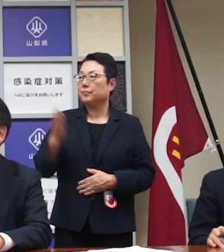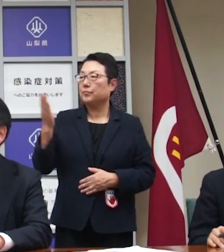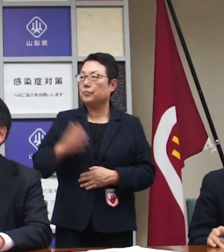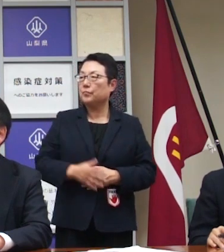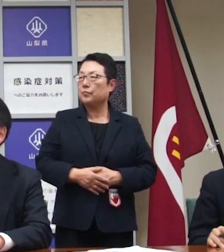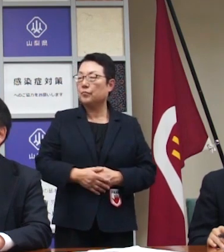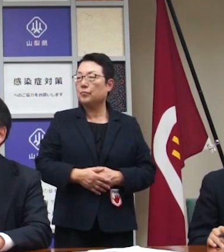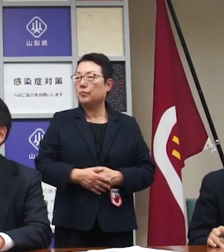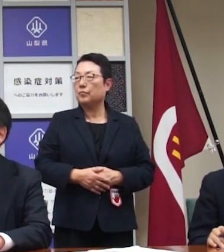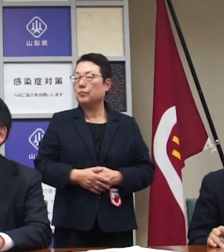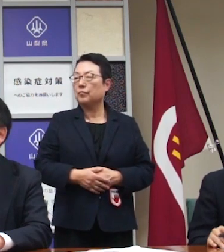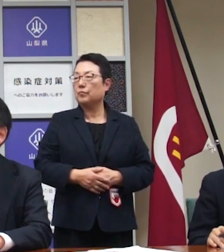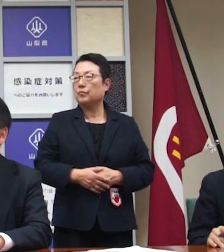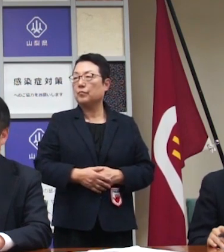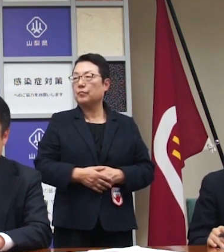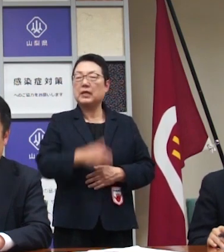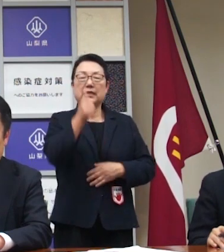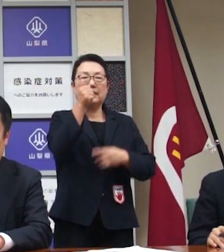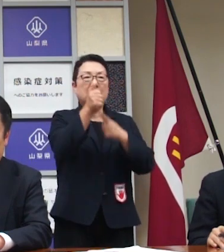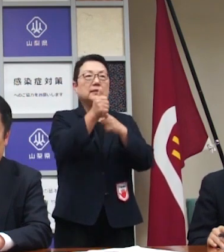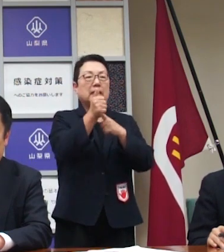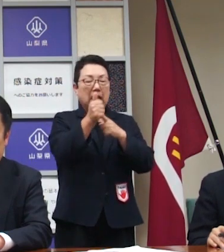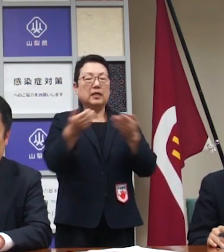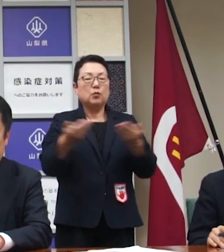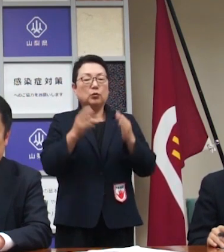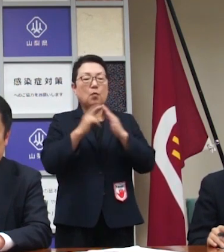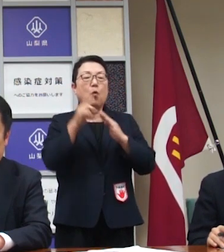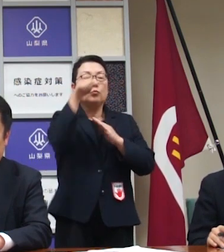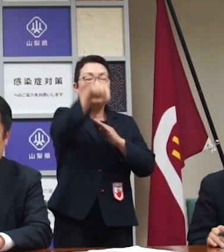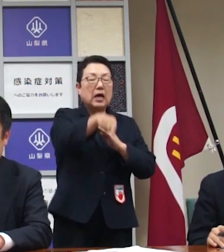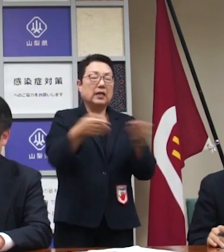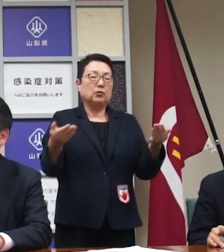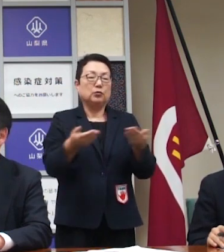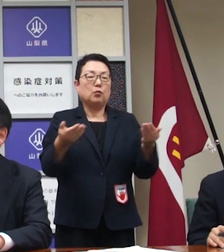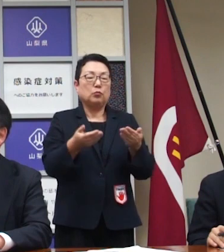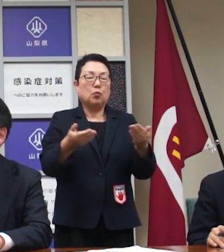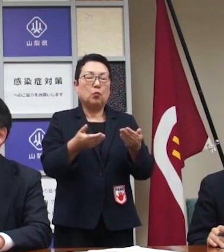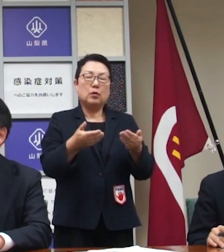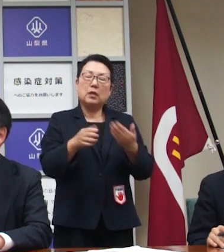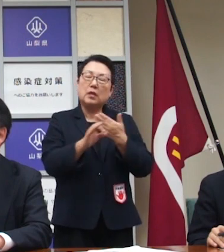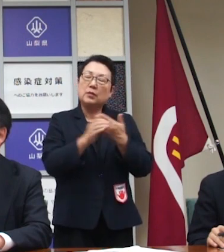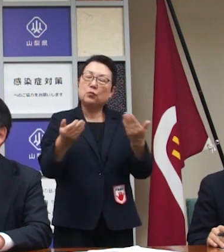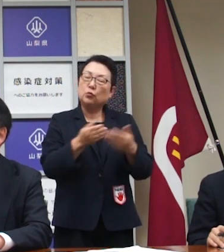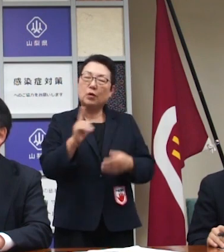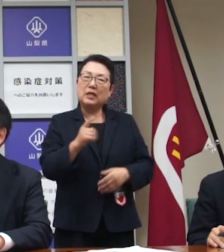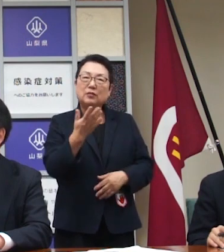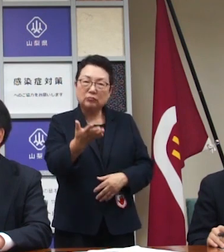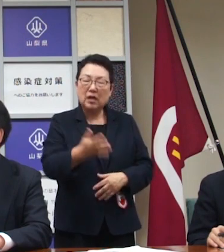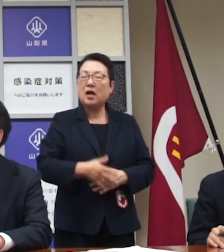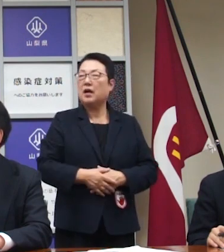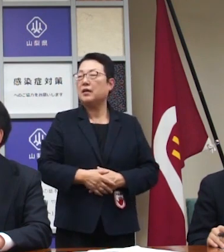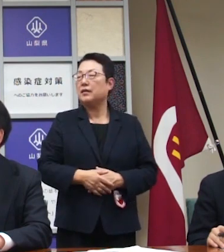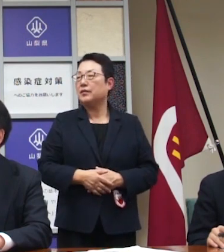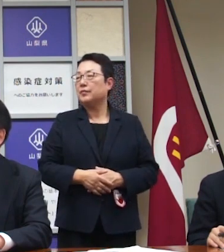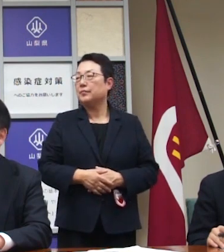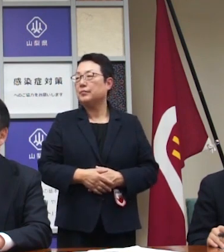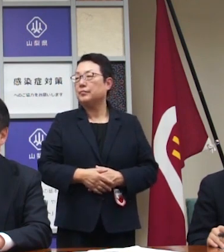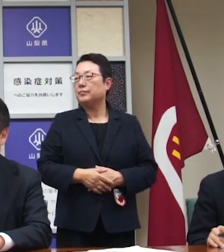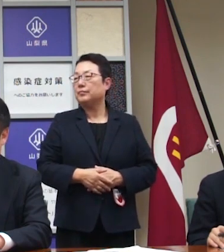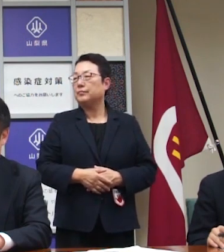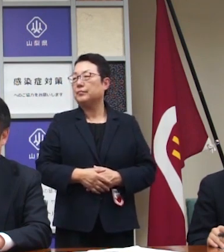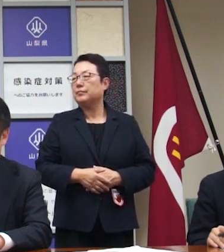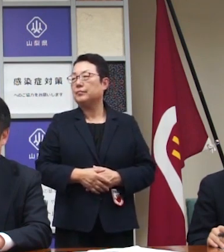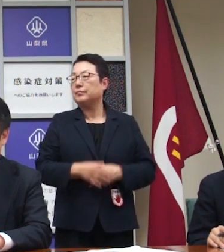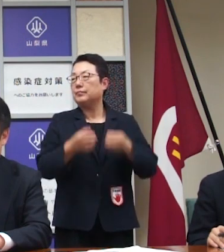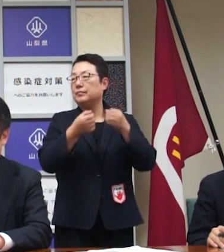れども、この方男性、屋外で勤務ということですけど、これどういう指揮をだったんですか。 具